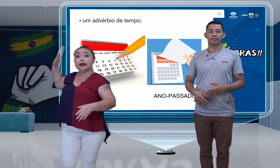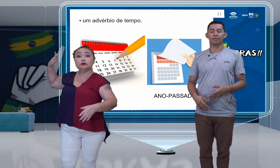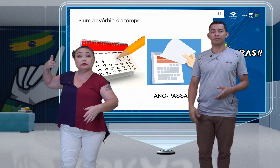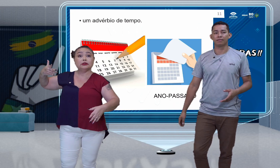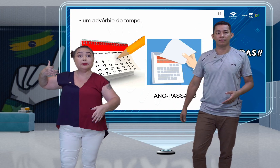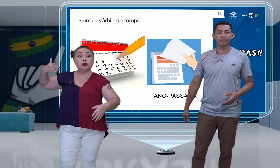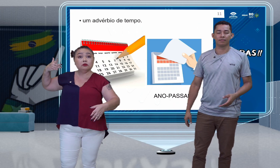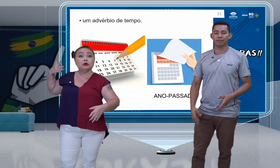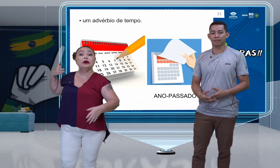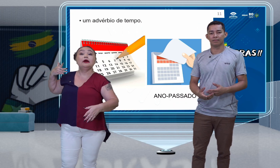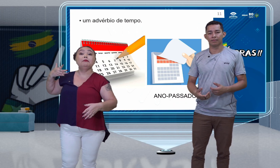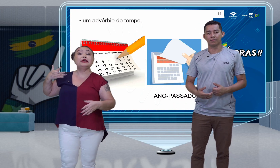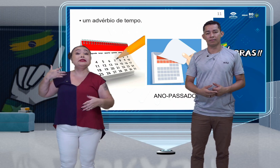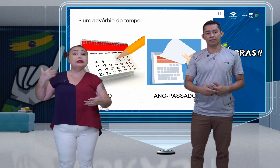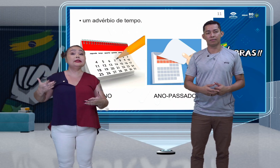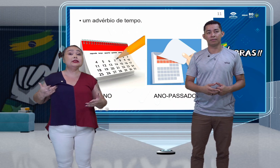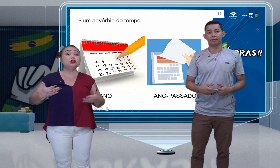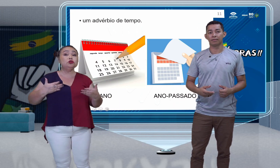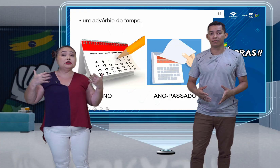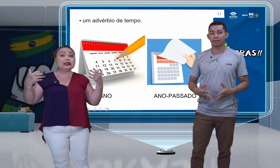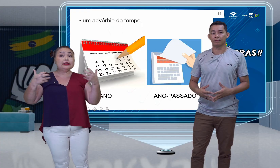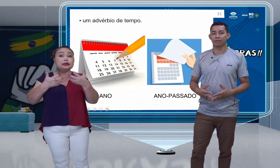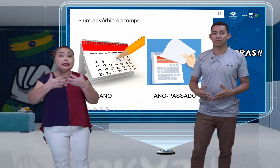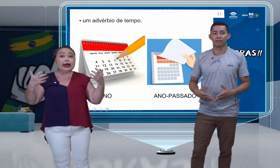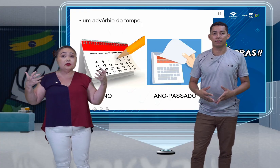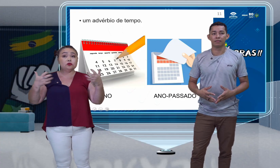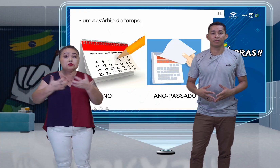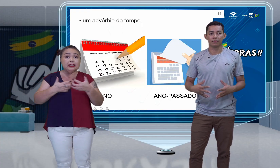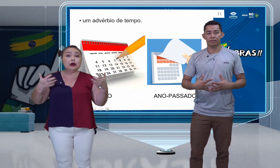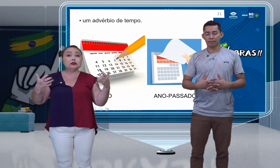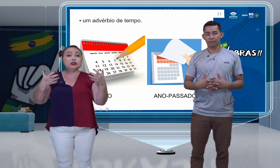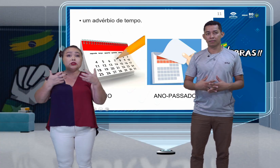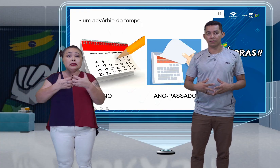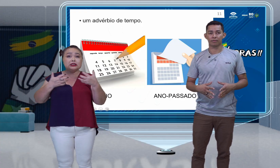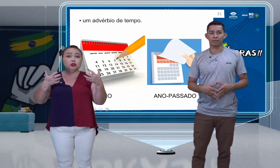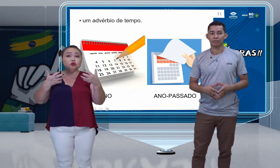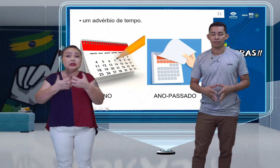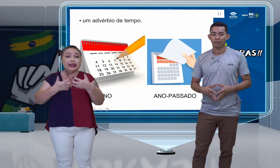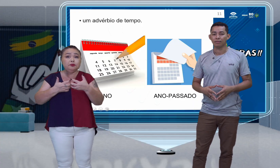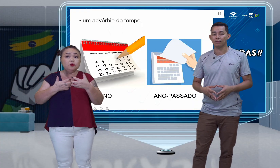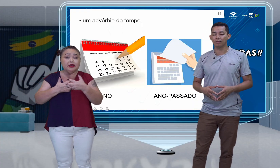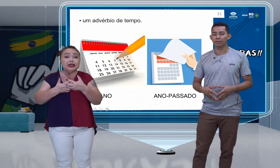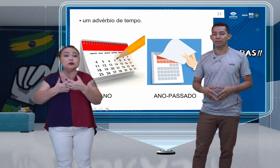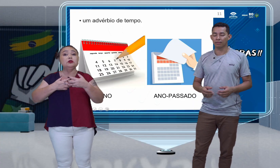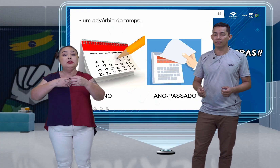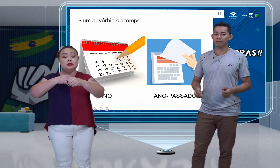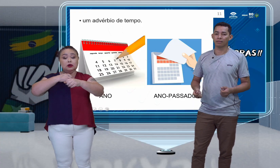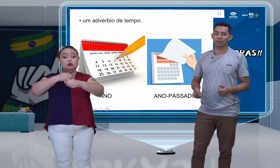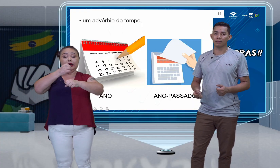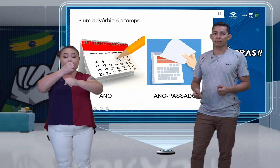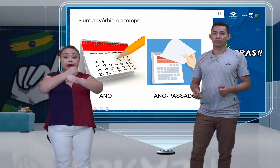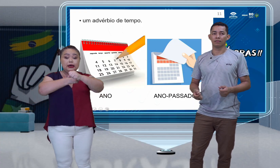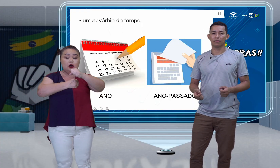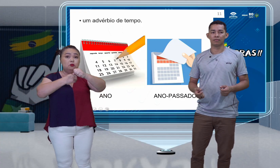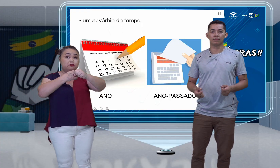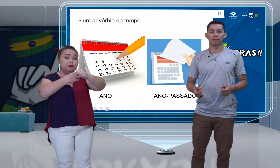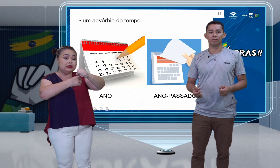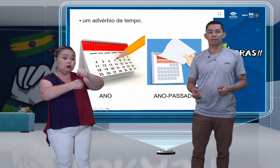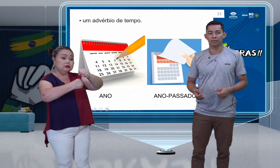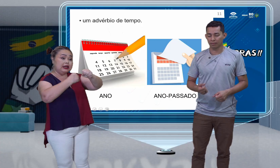passado, tá bom? Mas nesse sentido que está atrelado, né, à questão do tempo mesmo, então, ó, o movimento é